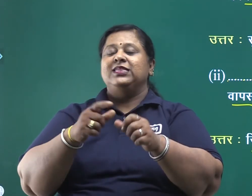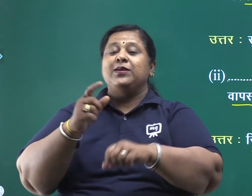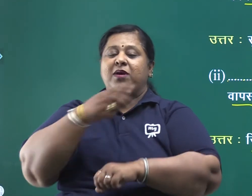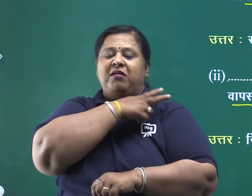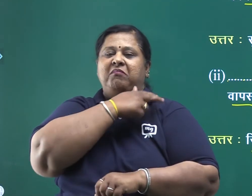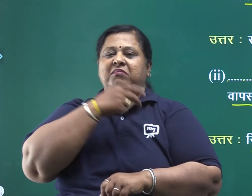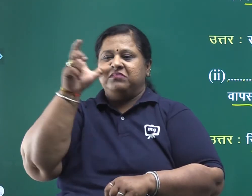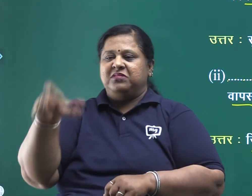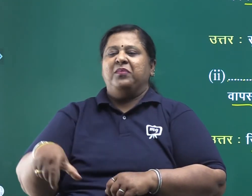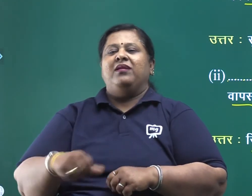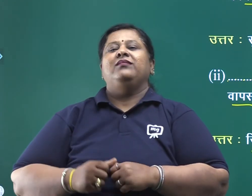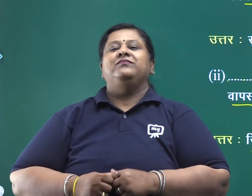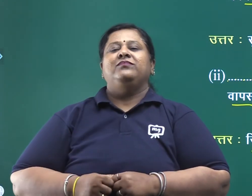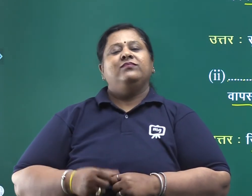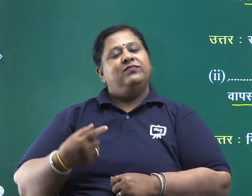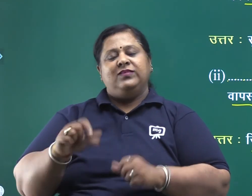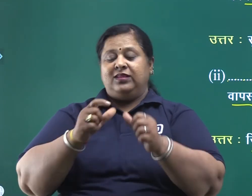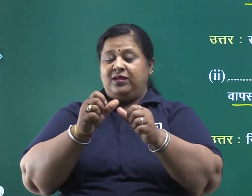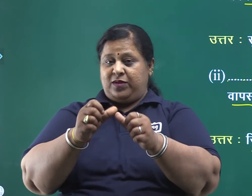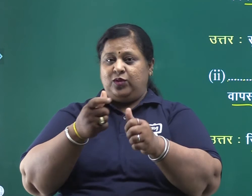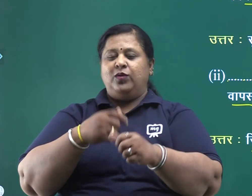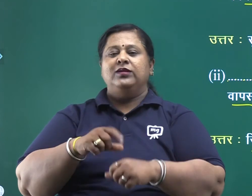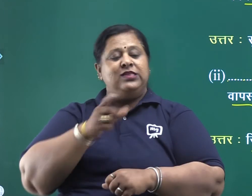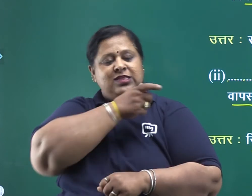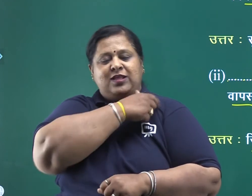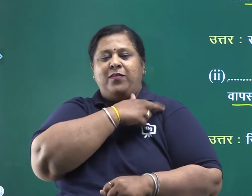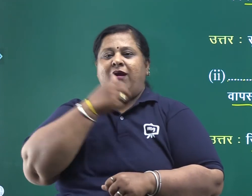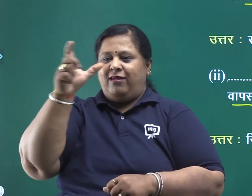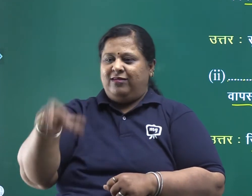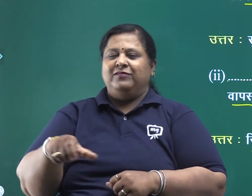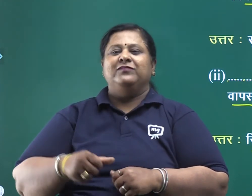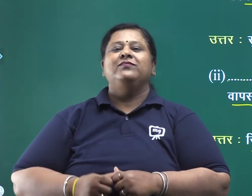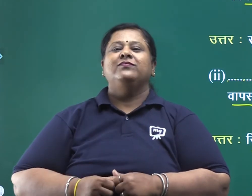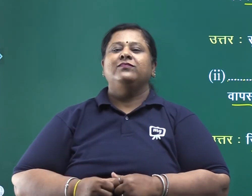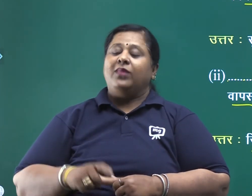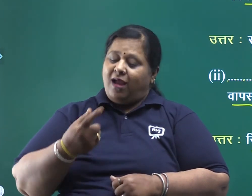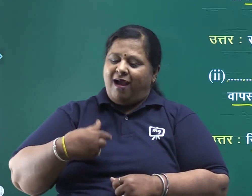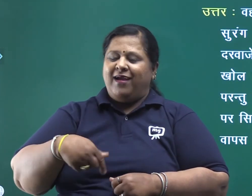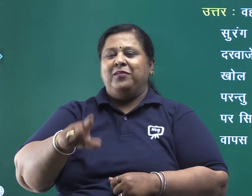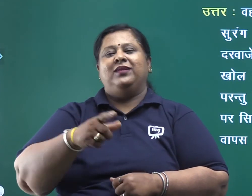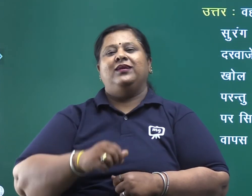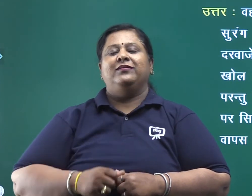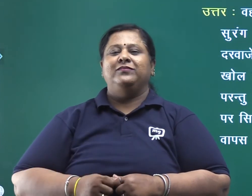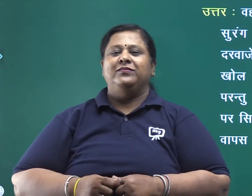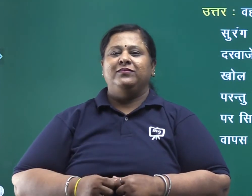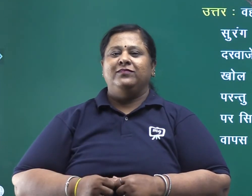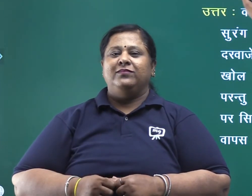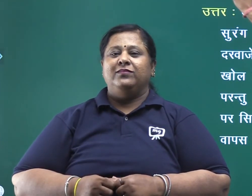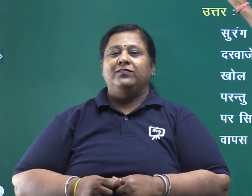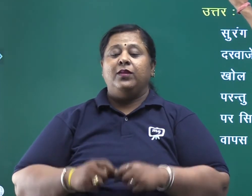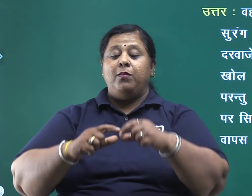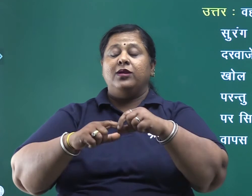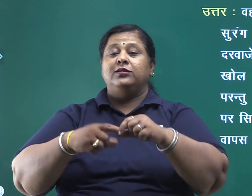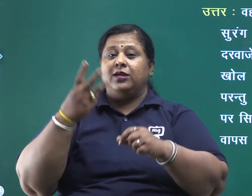सिपाही। तो हमारा उत्तर होगा सिपाही। आगे बढ़ते हैं। प्रश्न